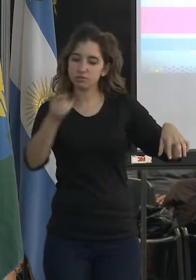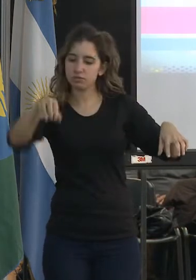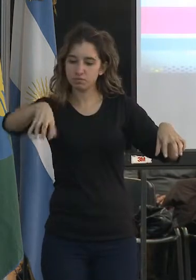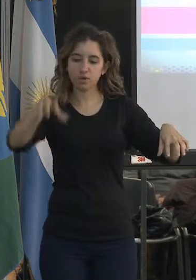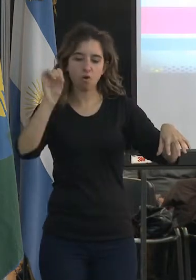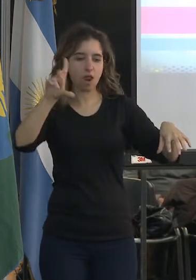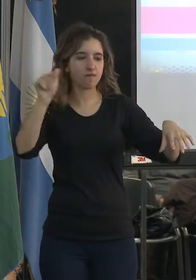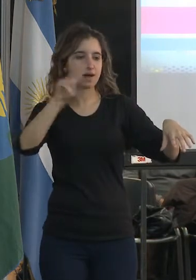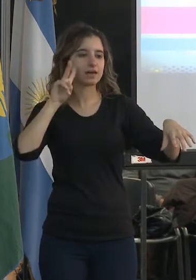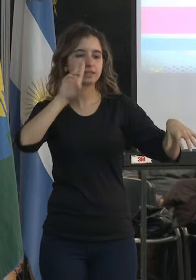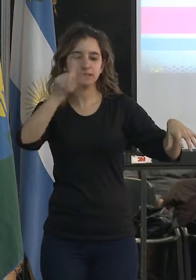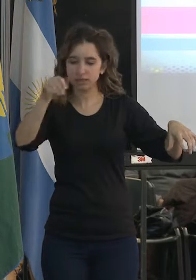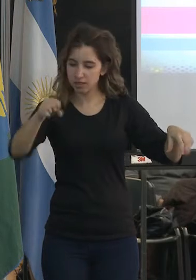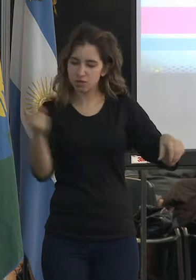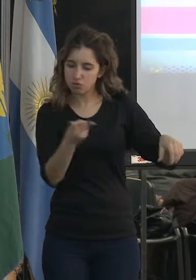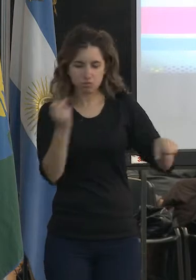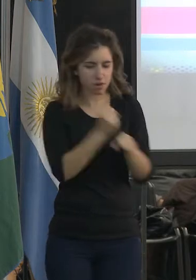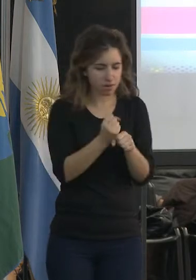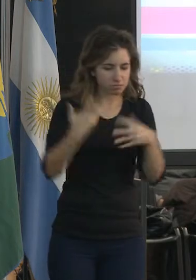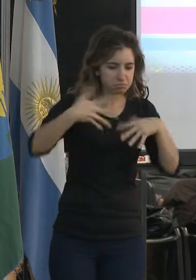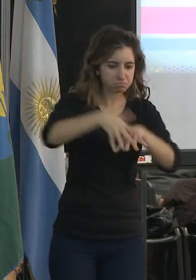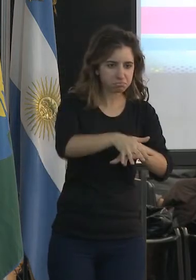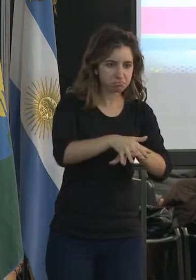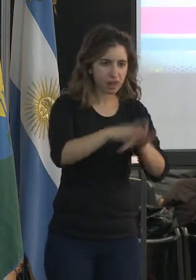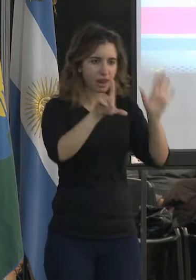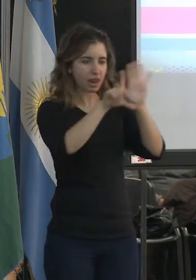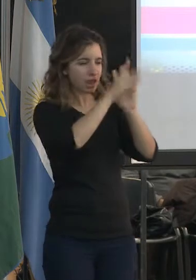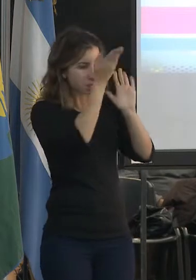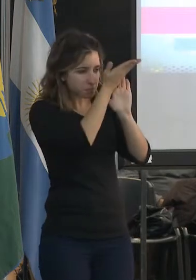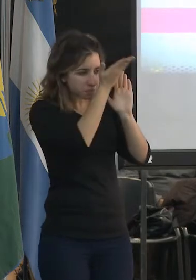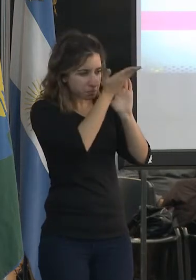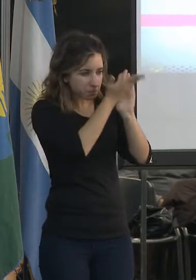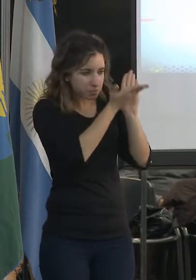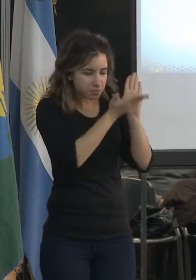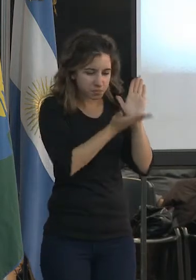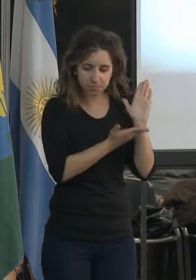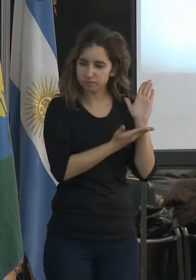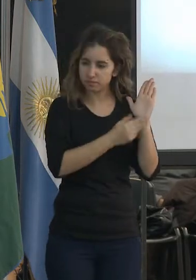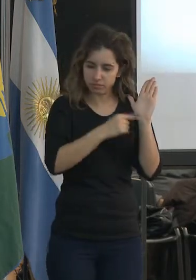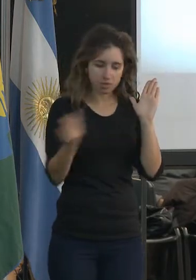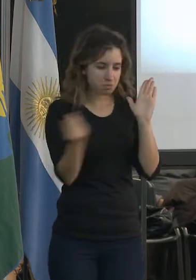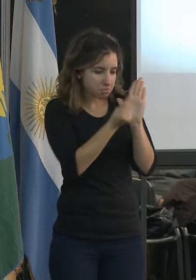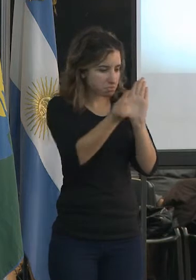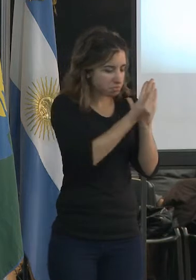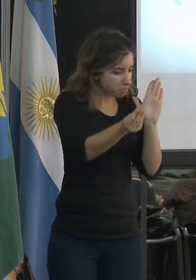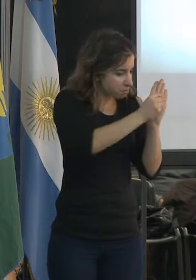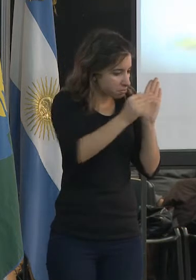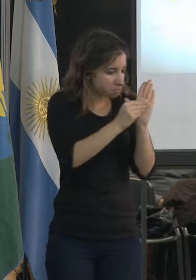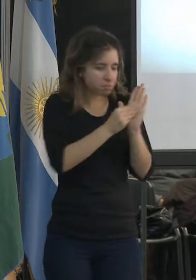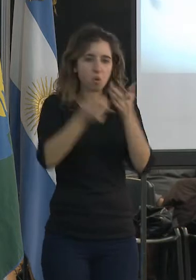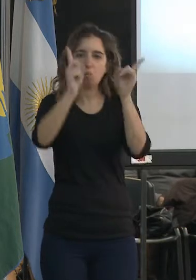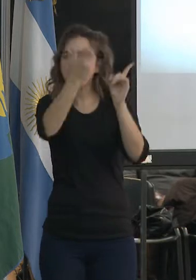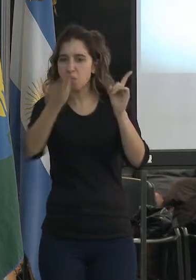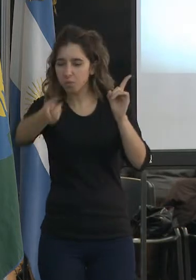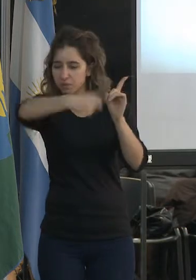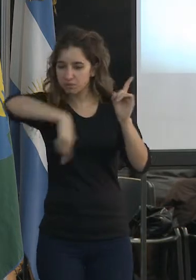de estos debates y participaron inclusive en la ley, refleja en algunos de sus articulados algunas de las propuestas surgidas por profesores